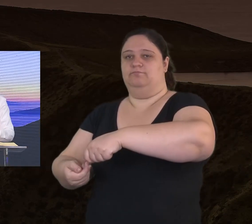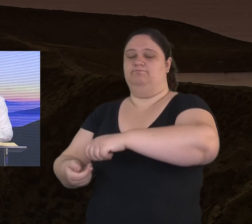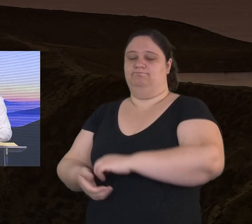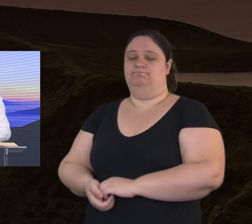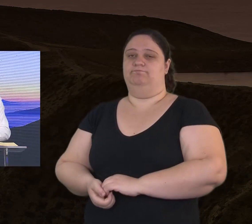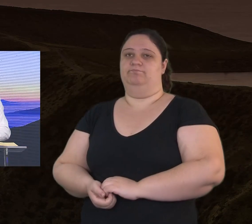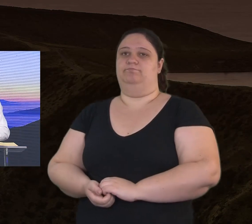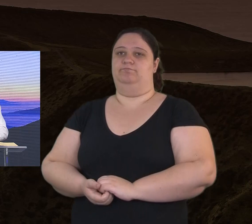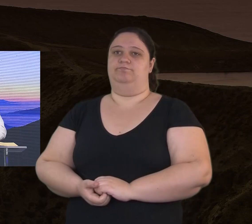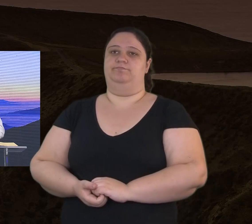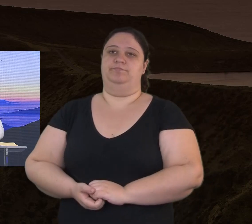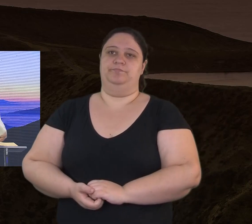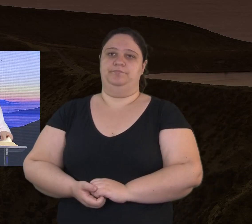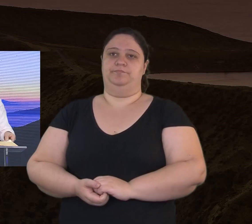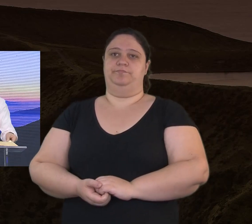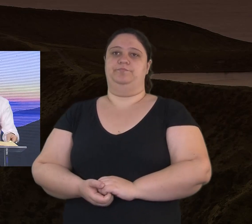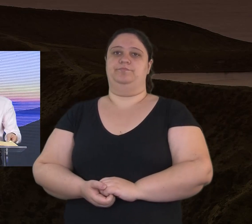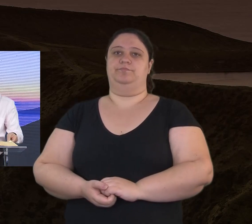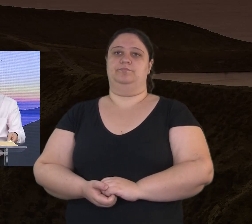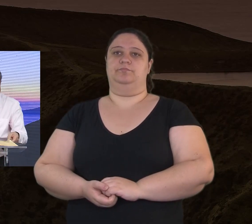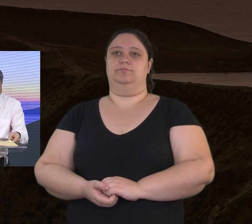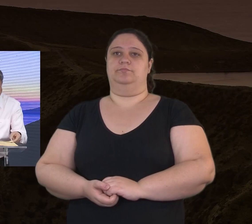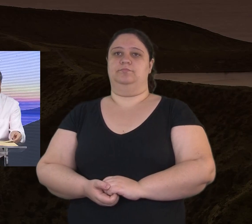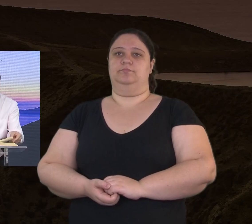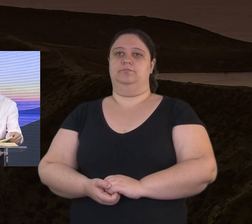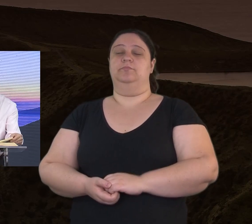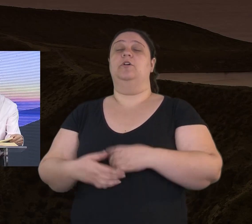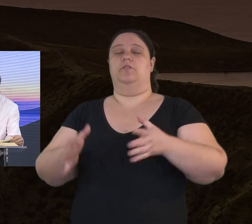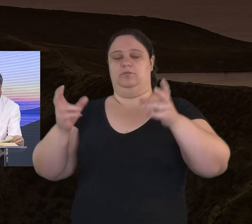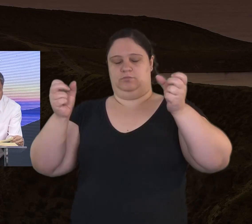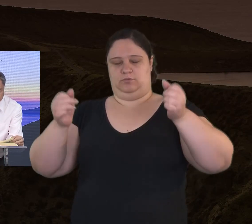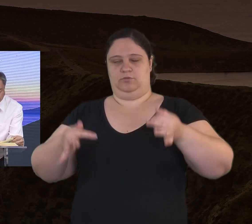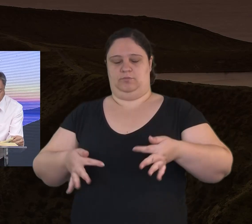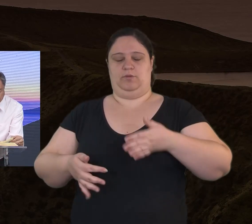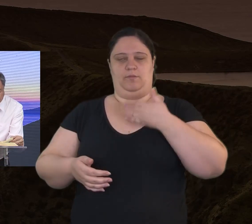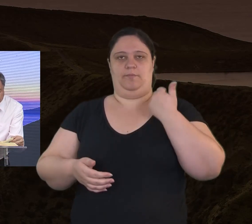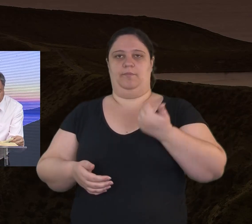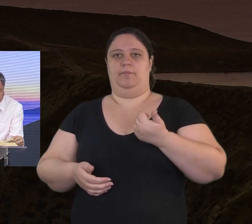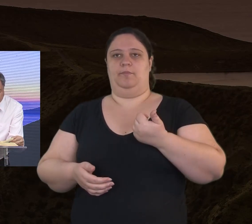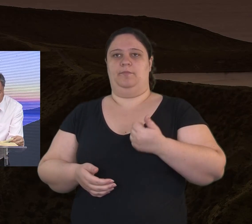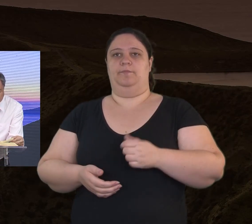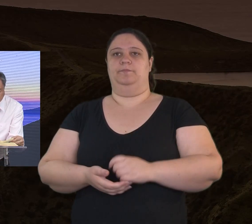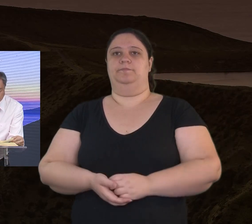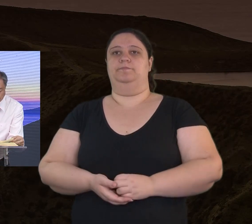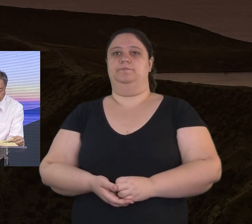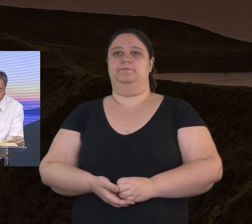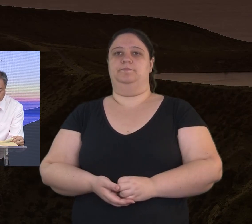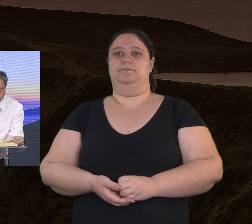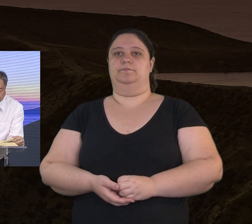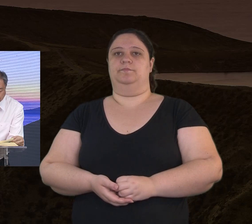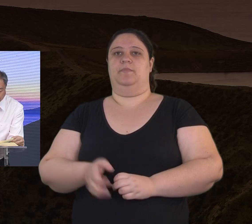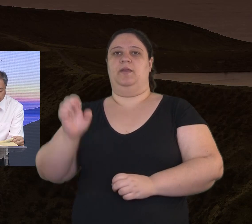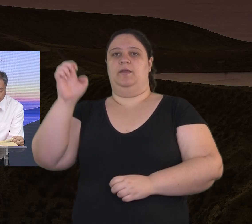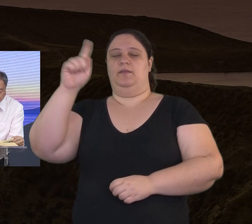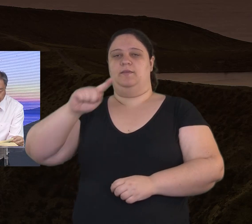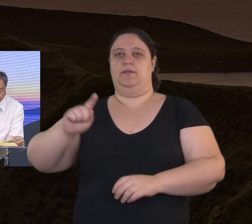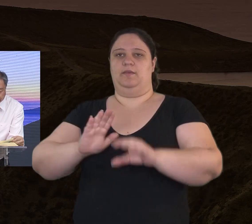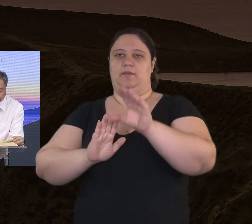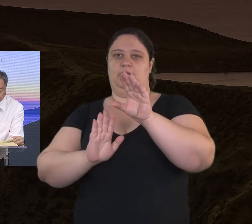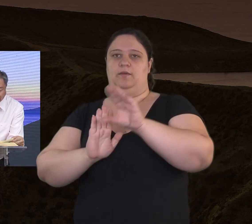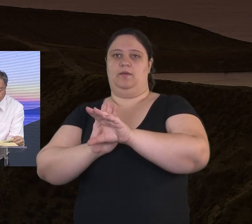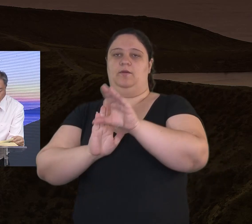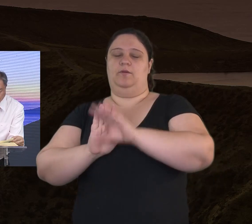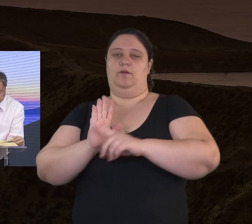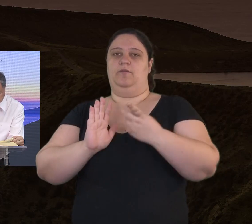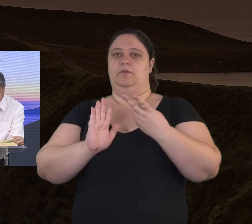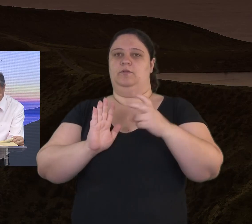esse lançado à terra, eu vou explicar um pouquinho melhor. Dá uma olhada ainda em Ezequiel 28,